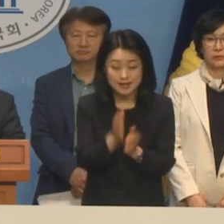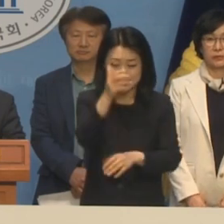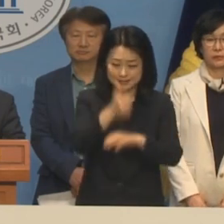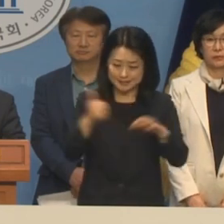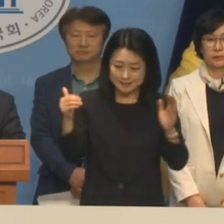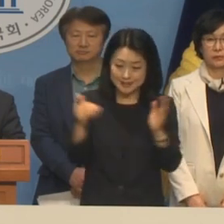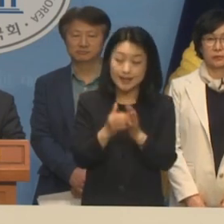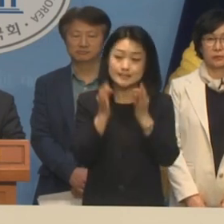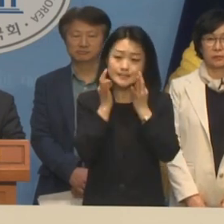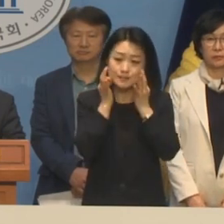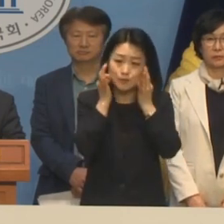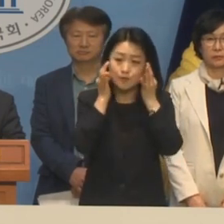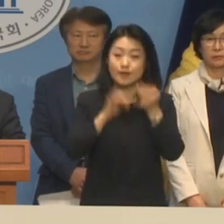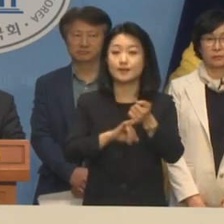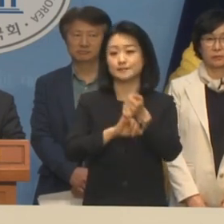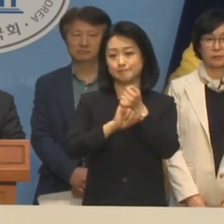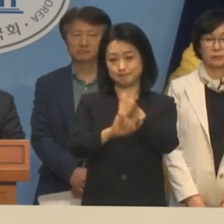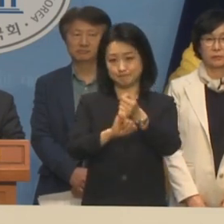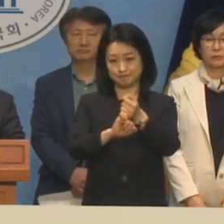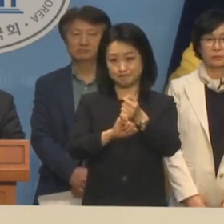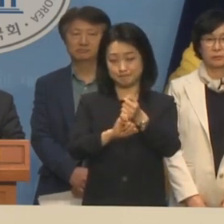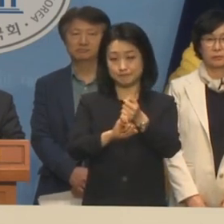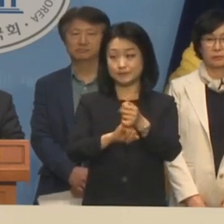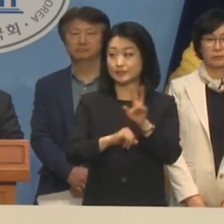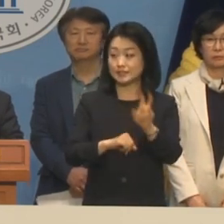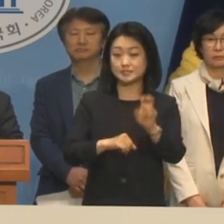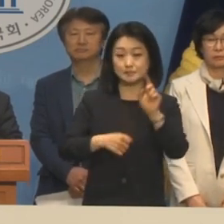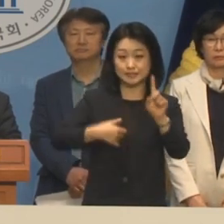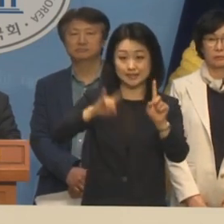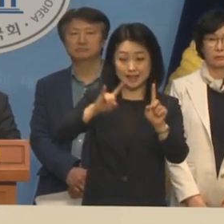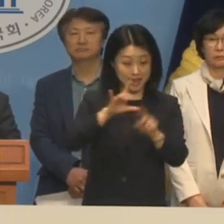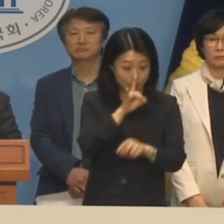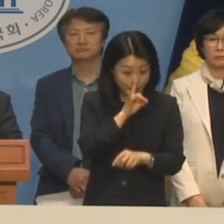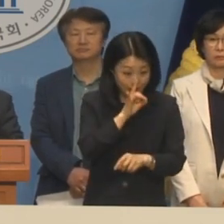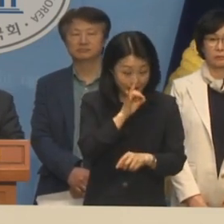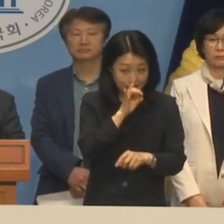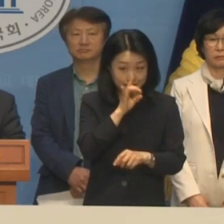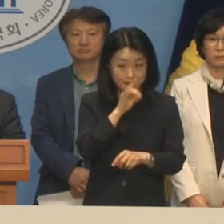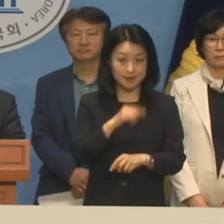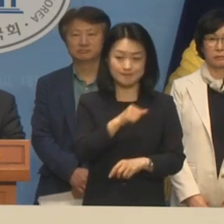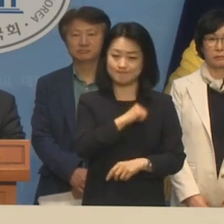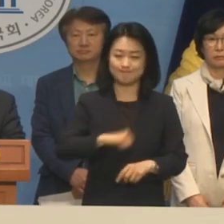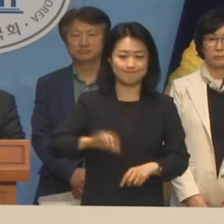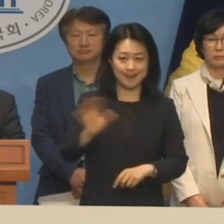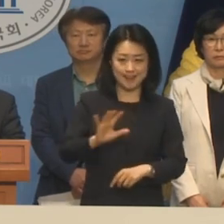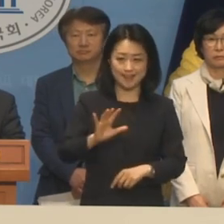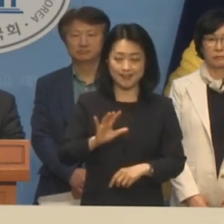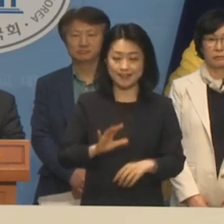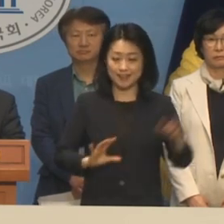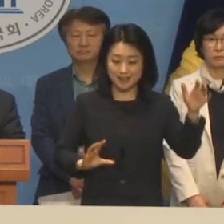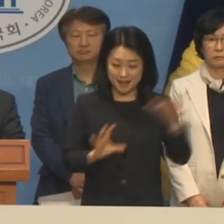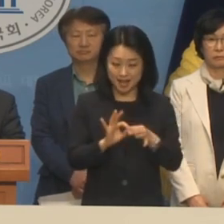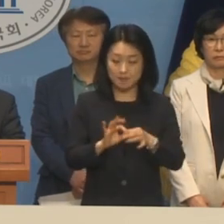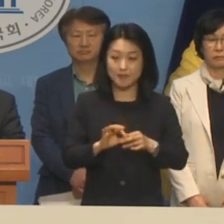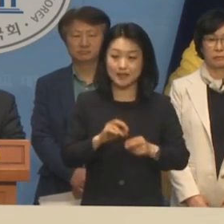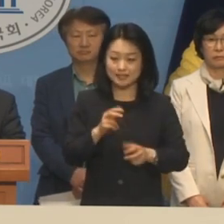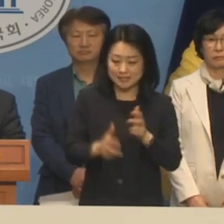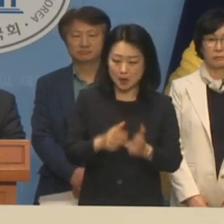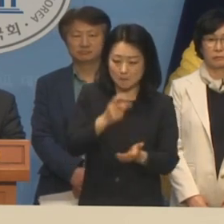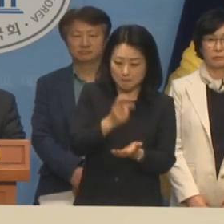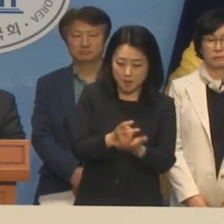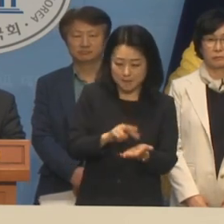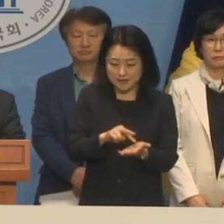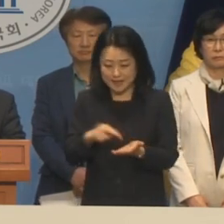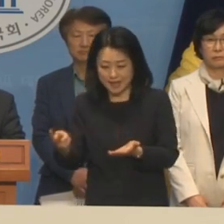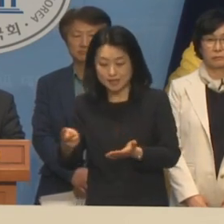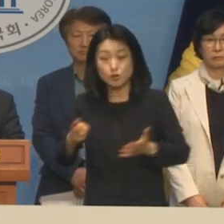마지막까지 최선을 다하겠고 21대에 안 되면 여기서 멈추지 않고 가맹사업법 개정안이